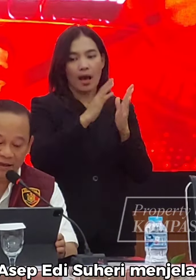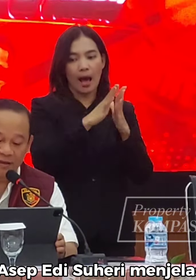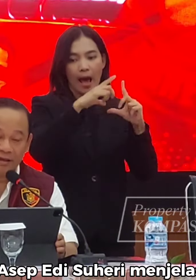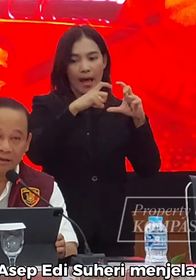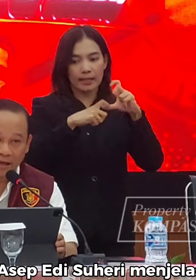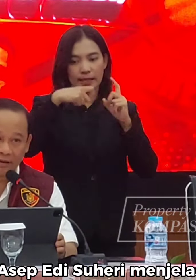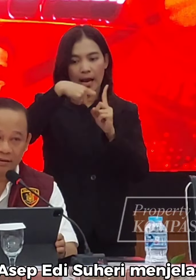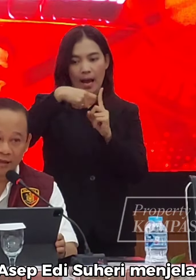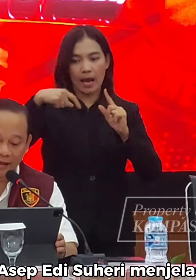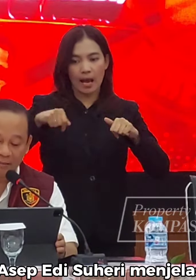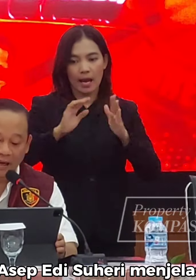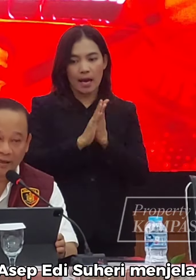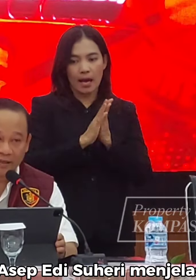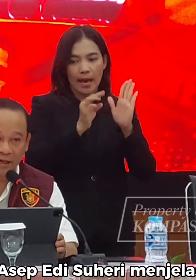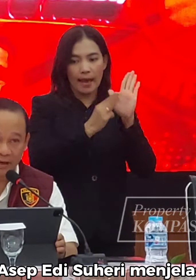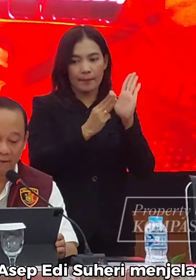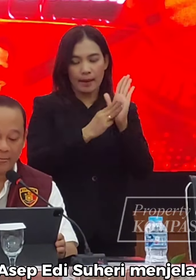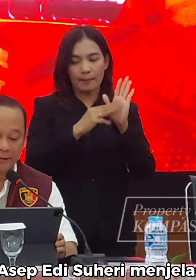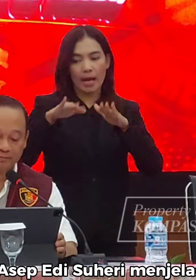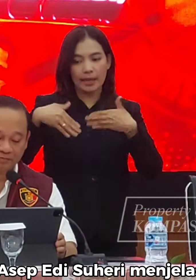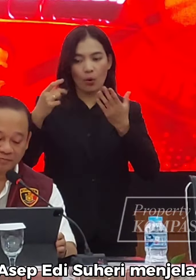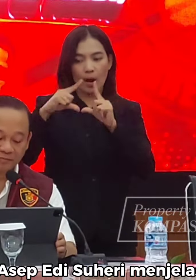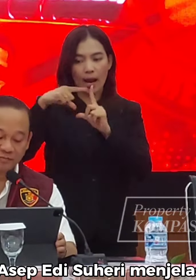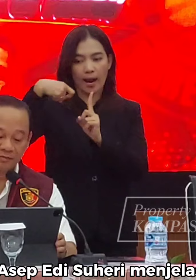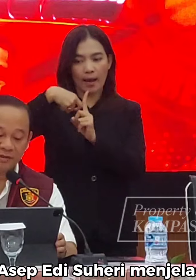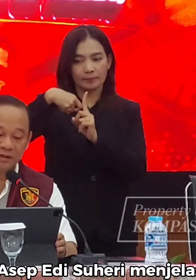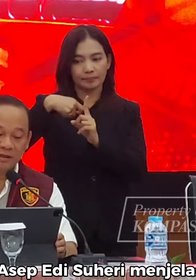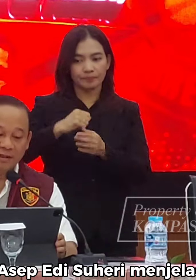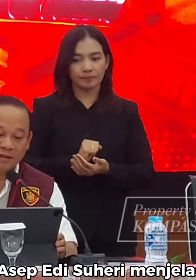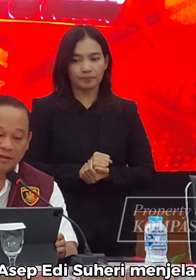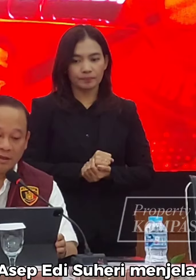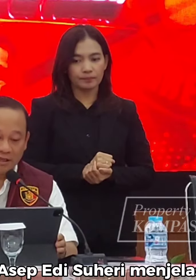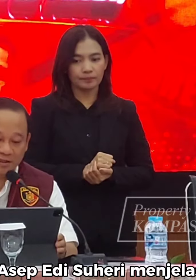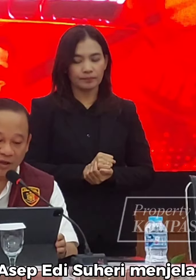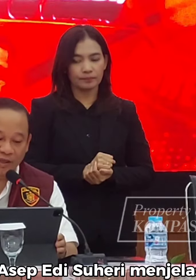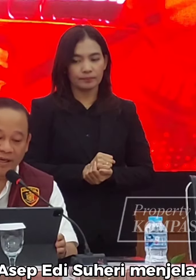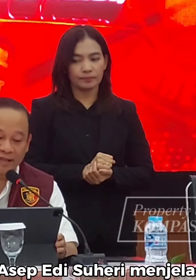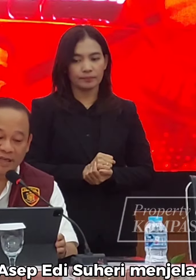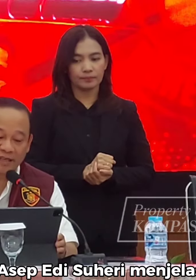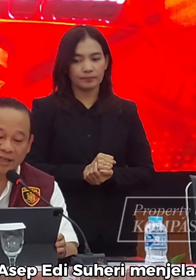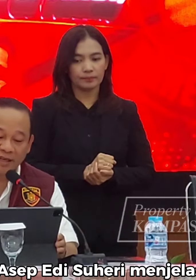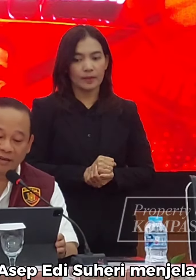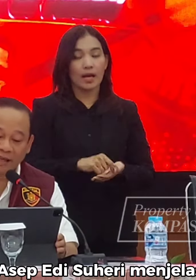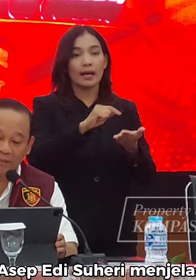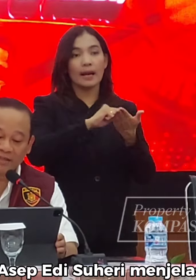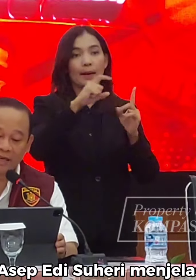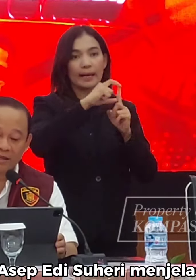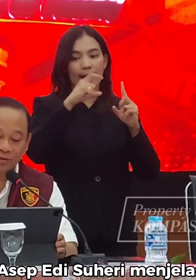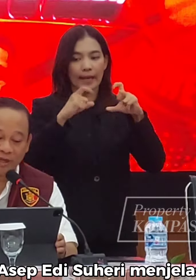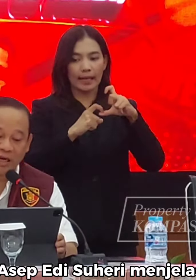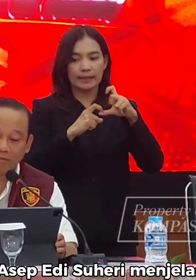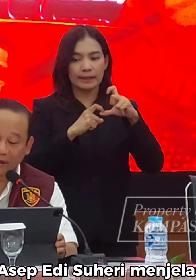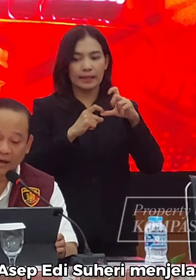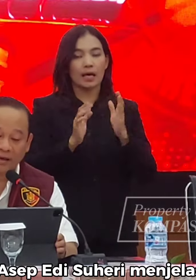alias dan TN alas ak selanjutnya DS aliast dan PM alas